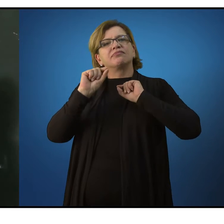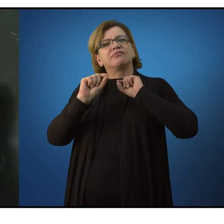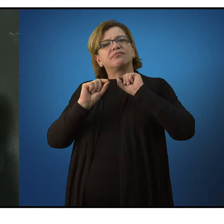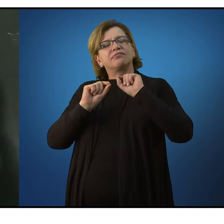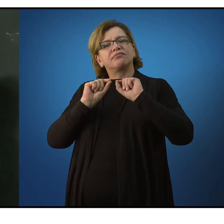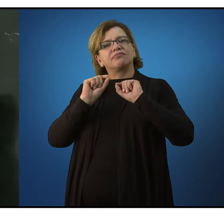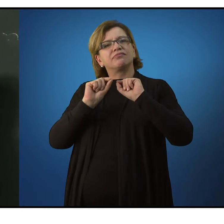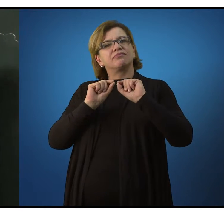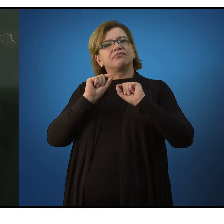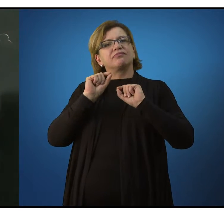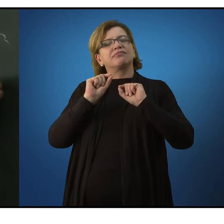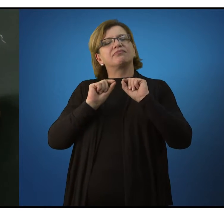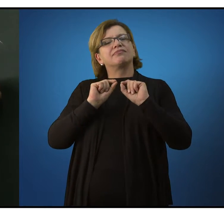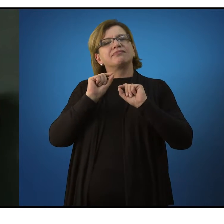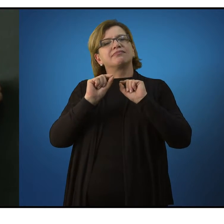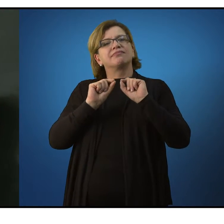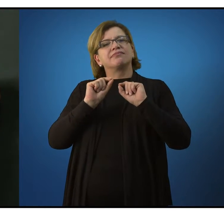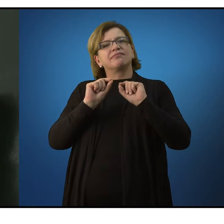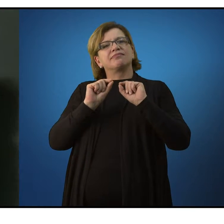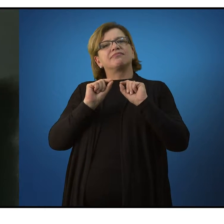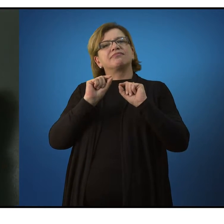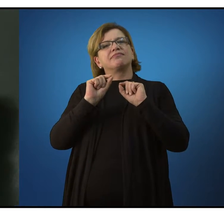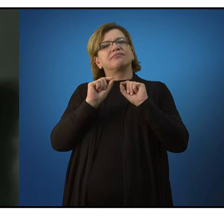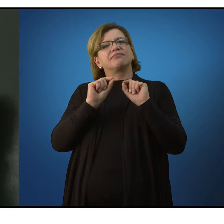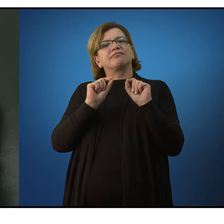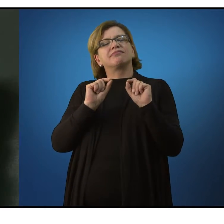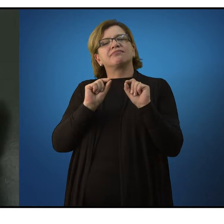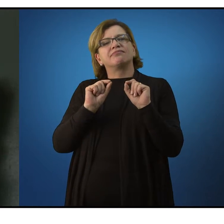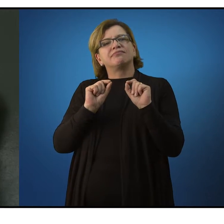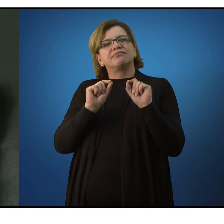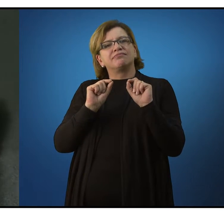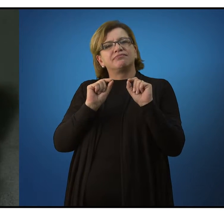a ti mesmo.